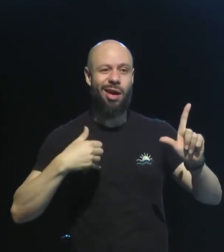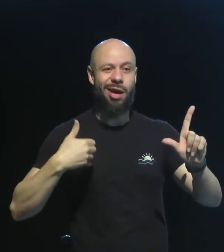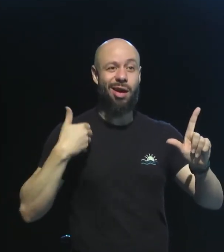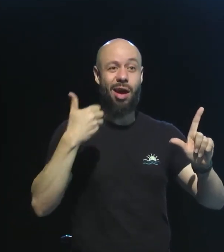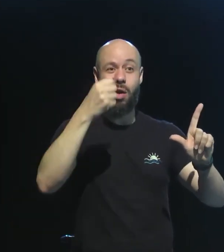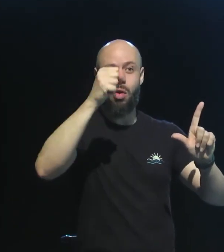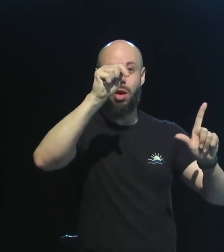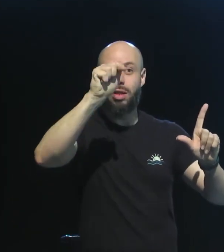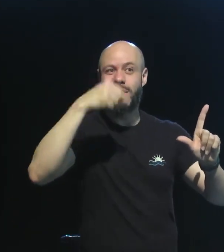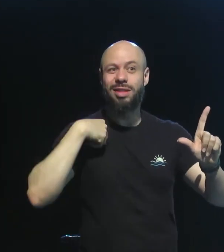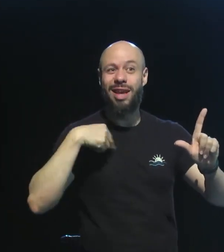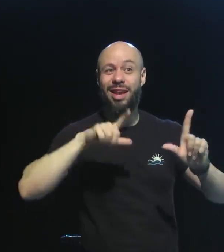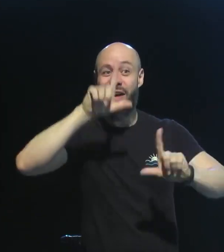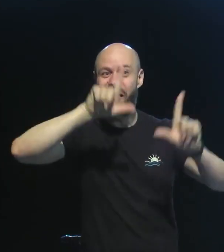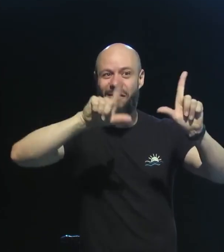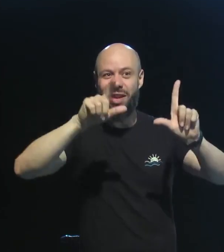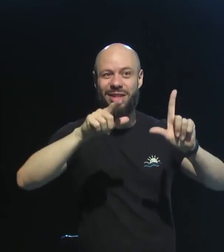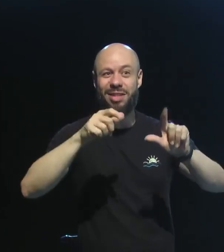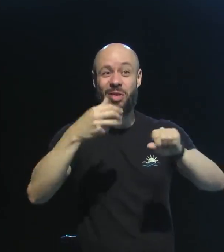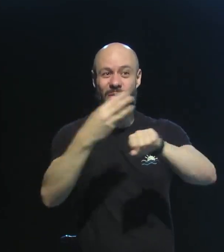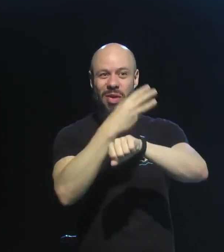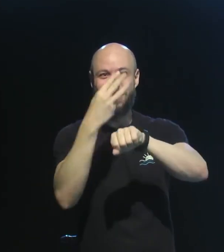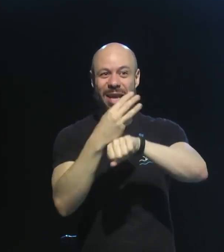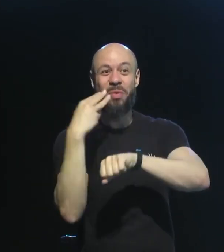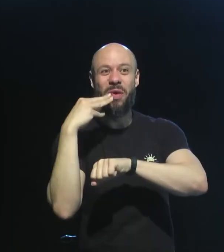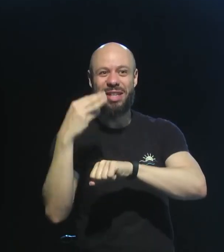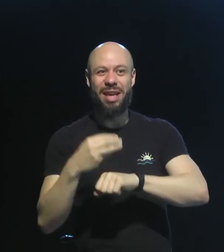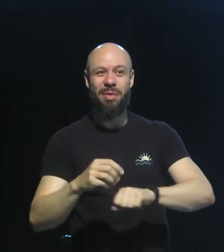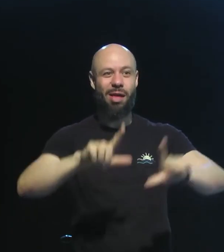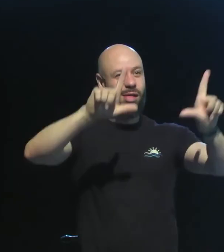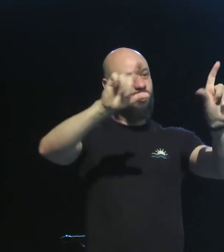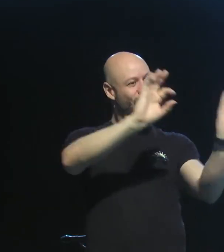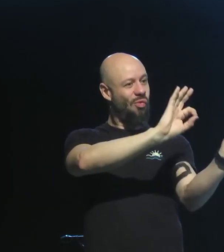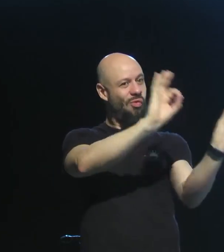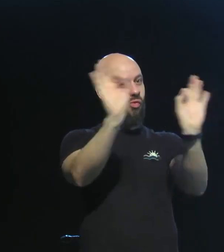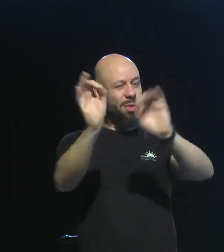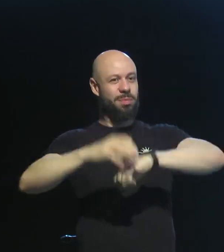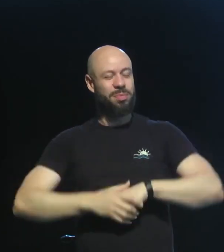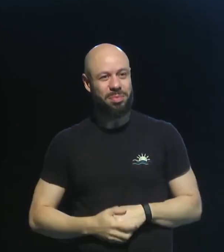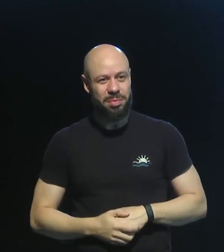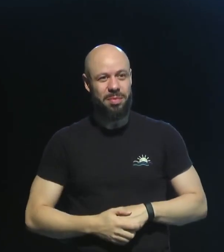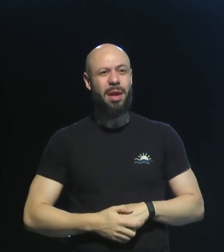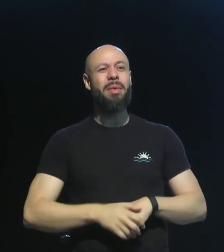ela recebeu um vídeo no WhatsApp de alguém que enviou um médico falando